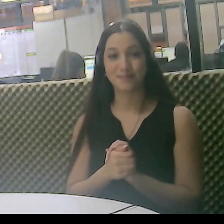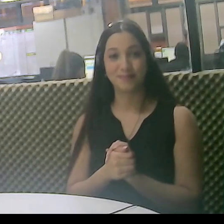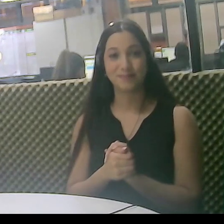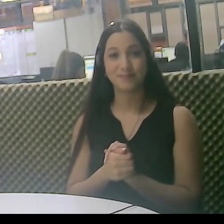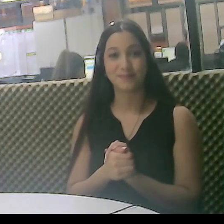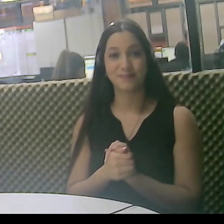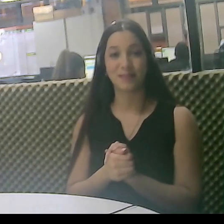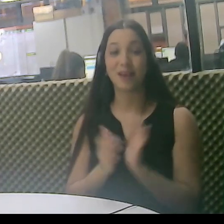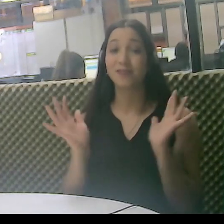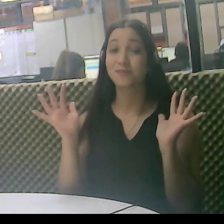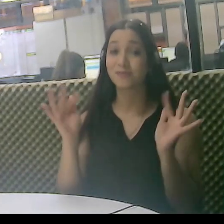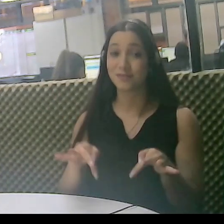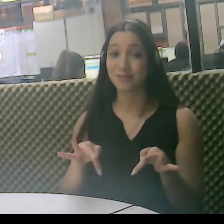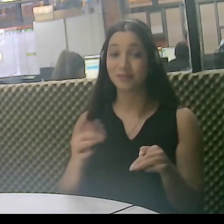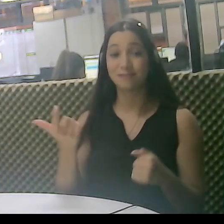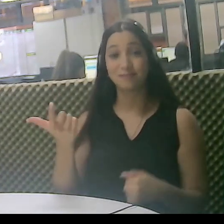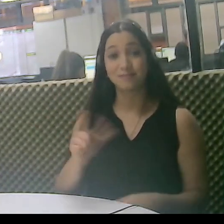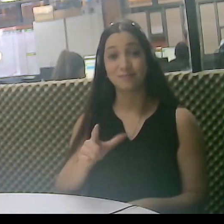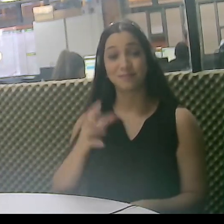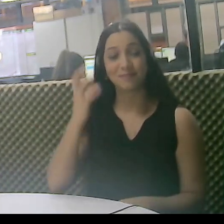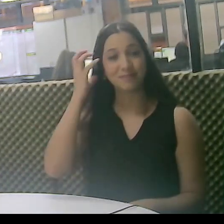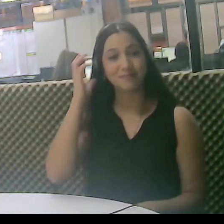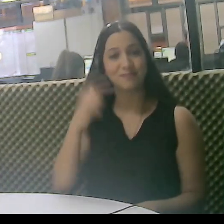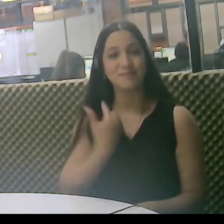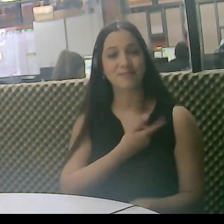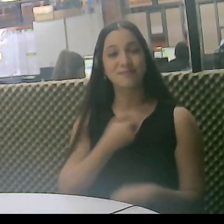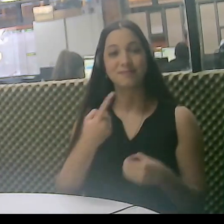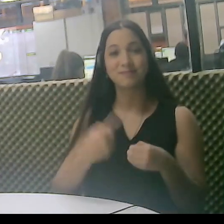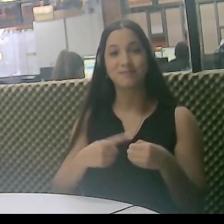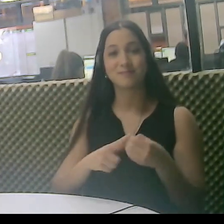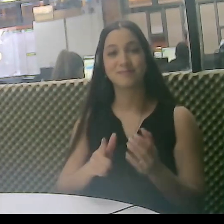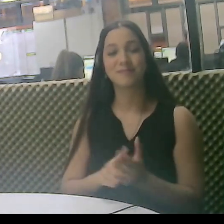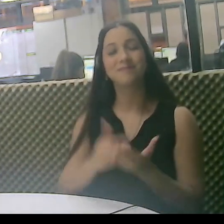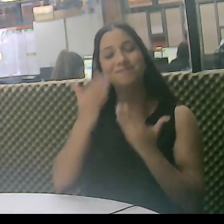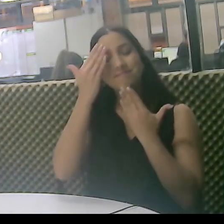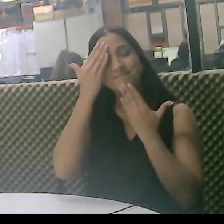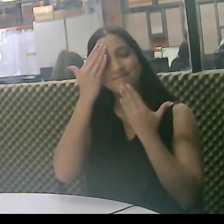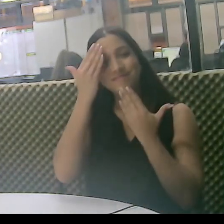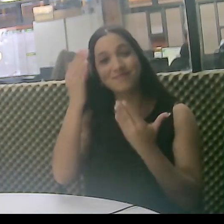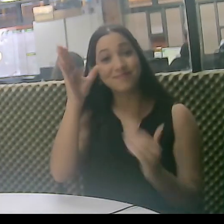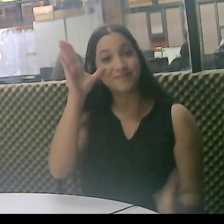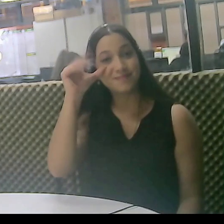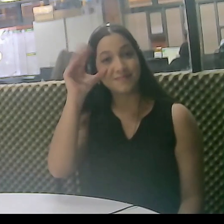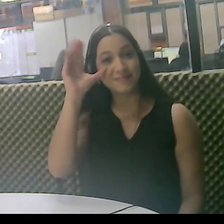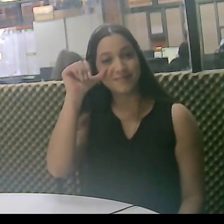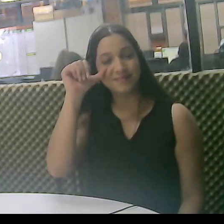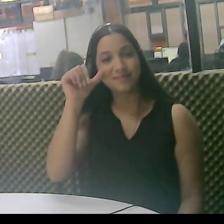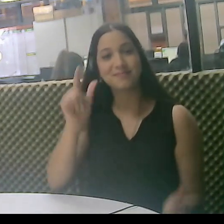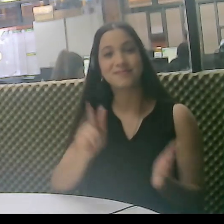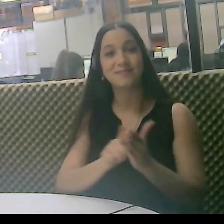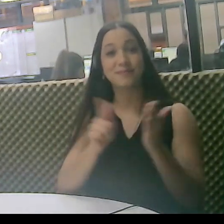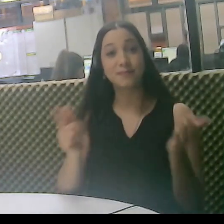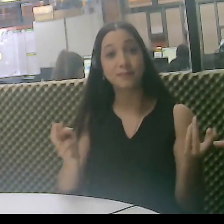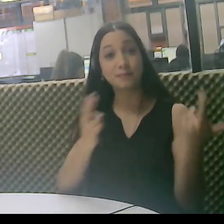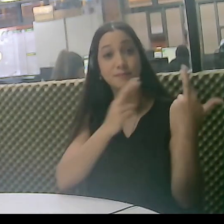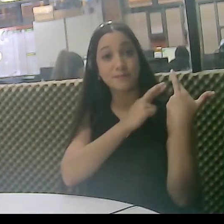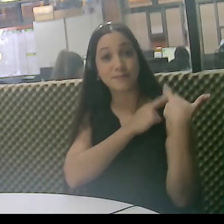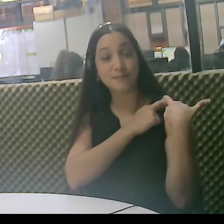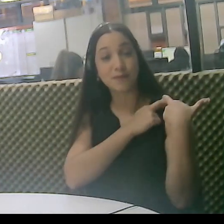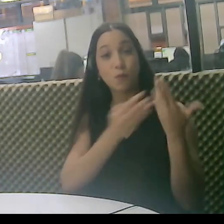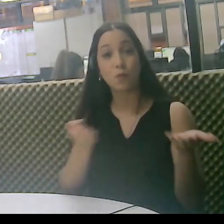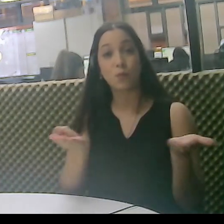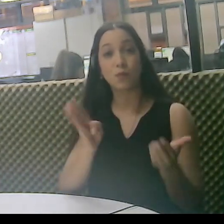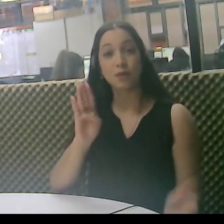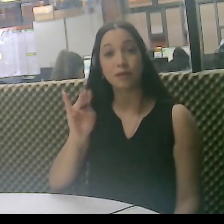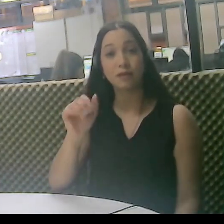notícias. E ficamos por aqui com mais uma edição. Esta é a Rádio Nossa Cidade. Muito obrigada pela sua audiência. Jornalista responsável pela